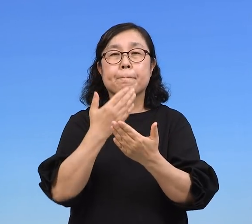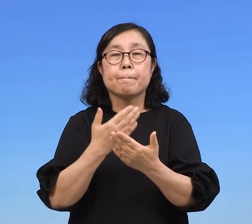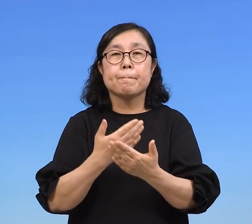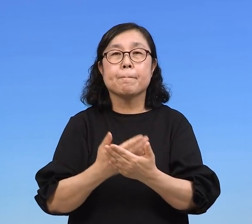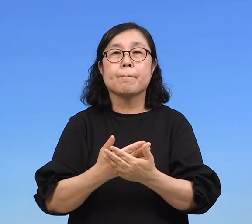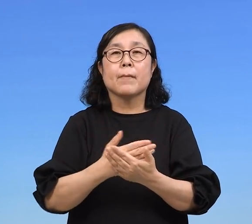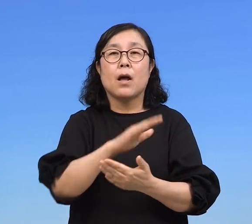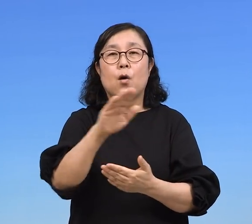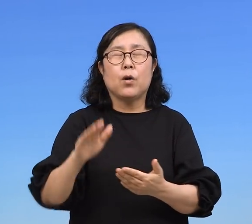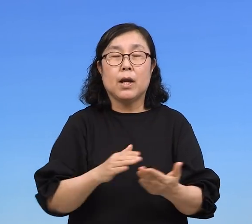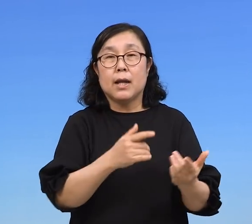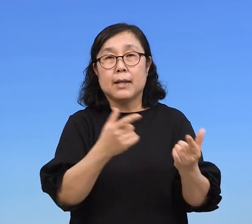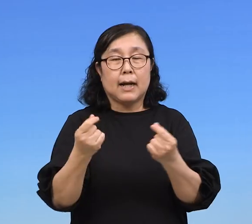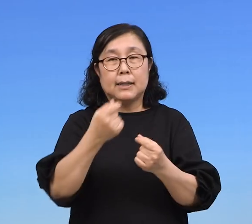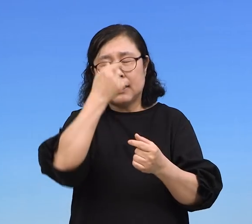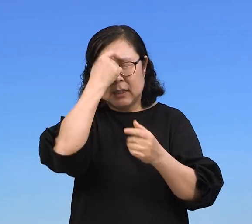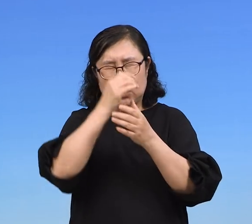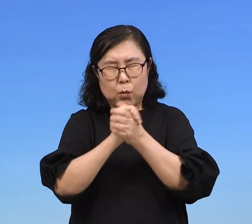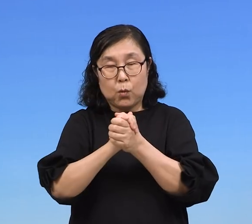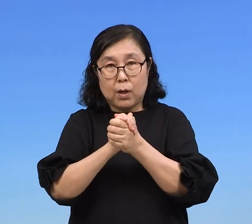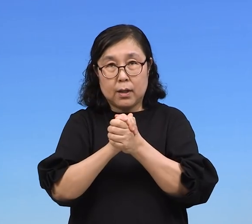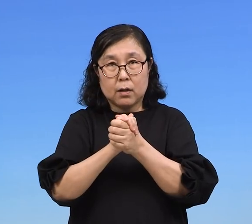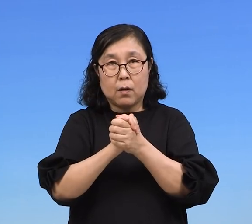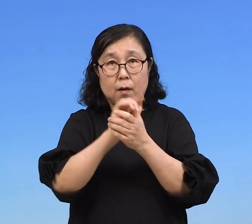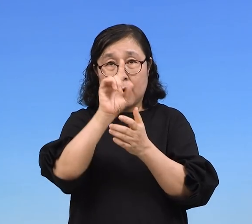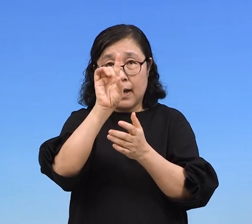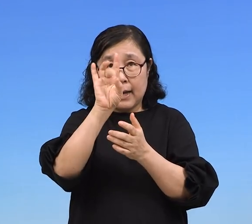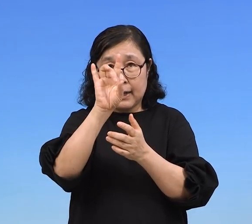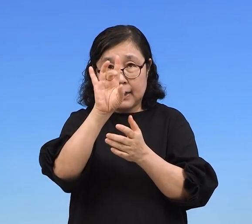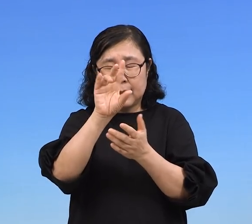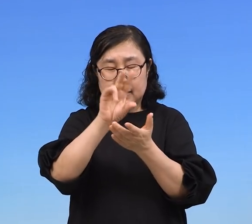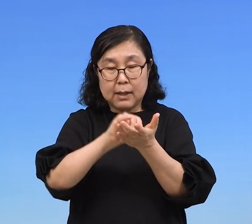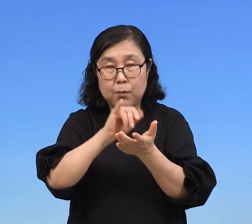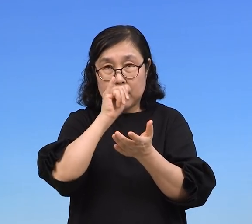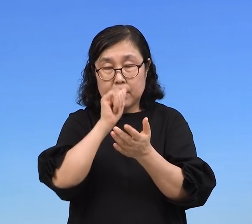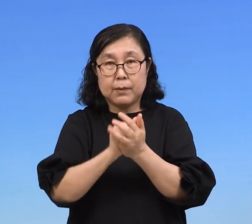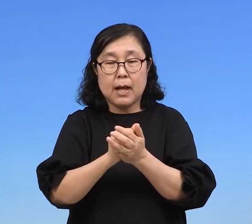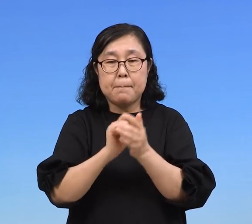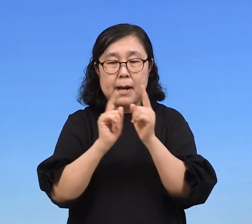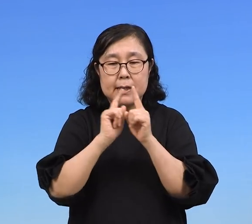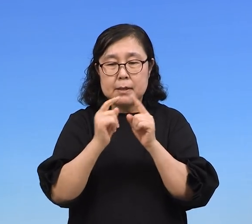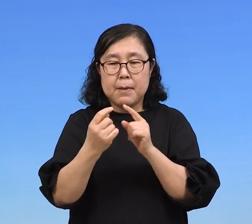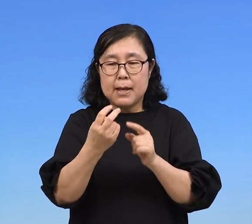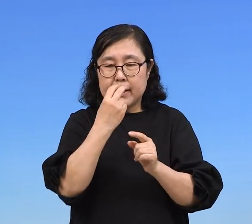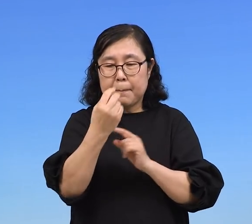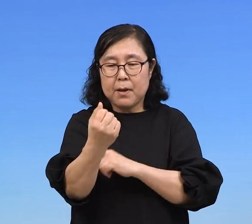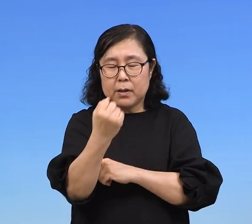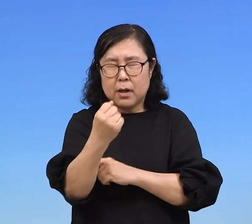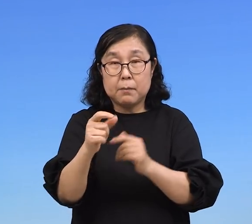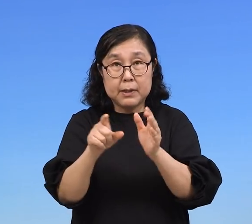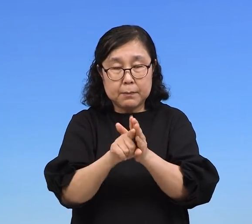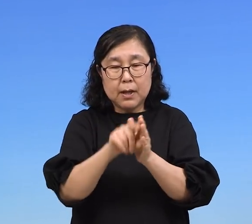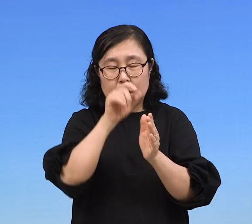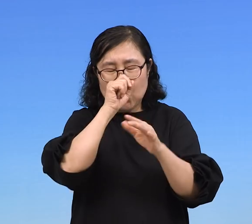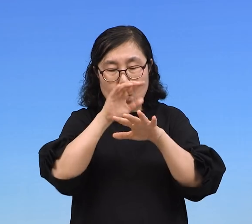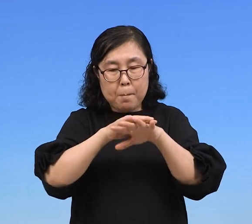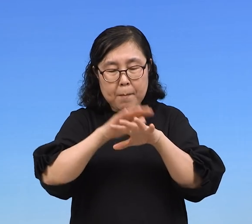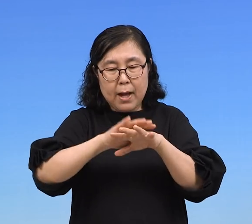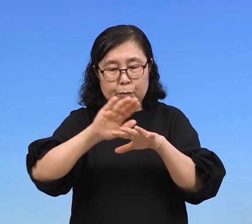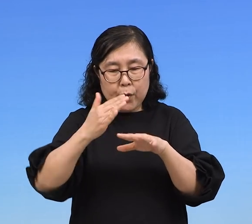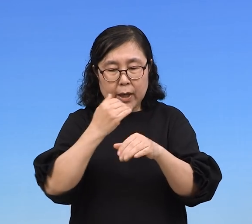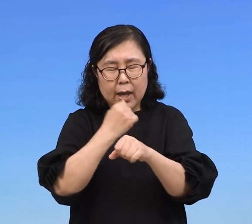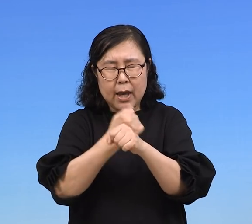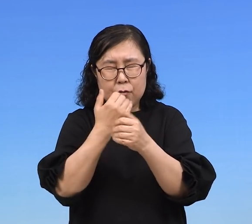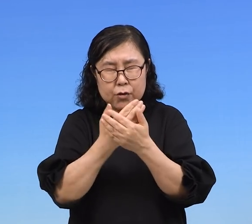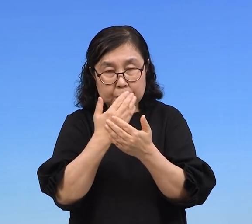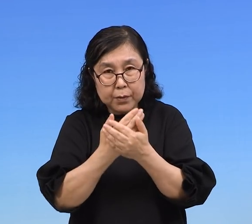채워주소서. 우리 기도 제목 한 가지입니다. 저는 말씀의 생명력을 믿습니다. 좋은 밭 되게